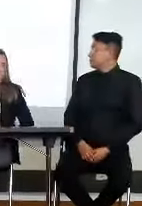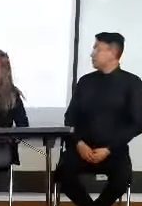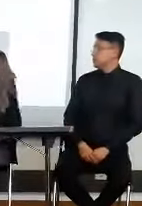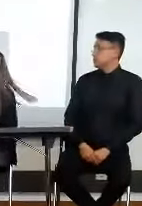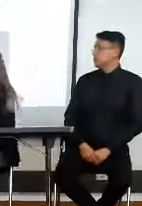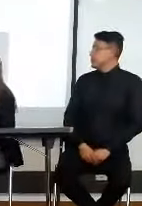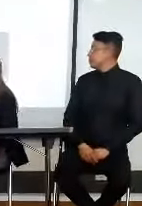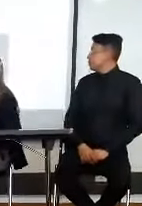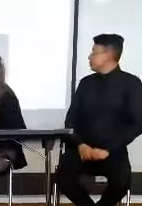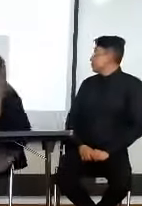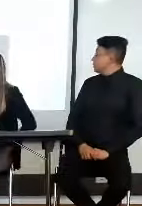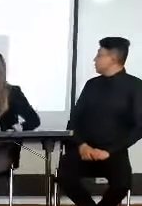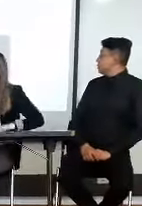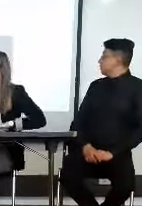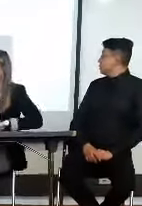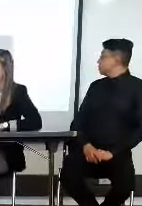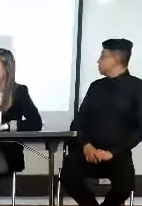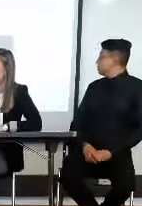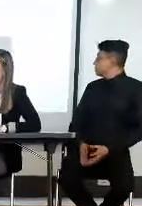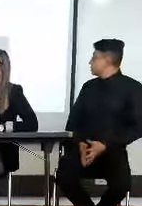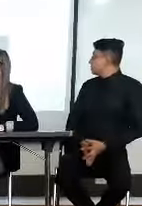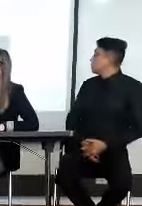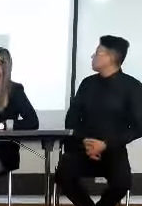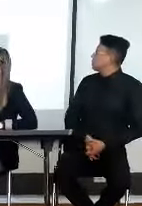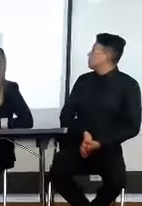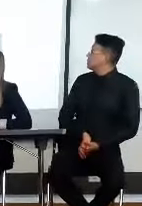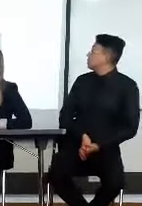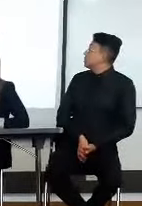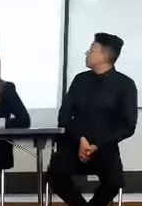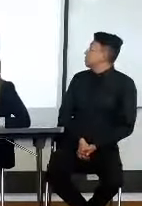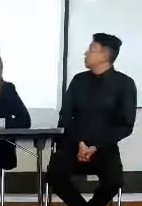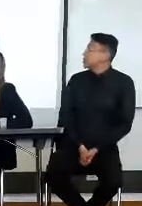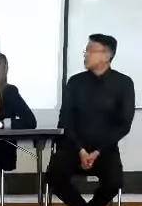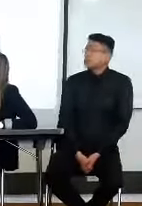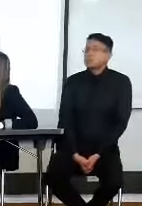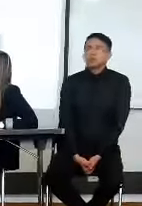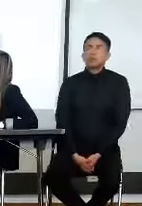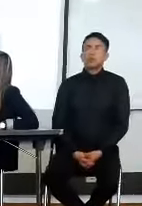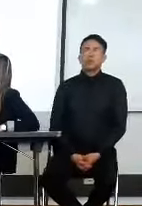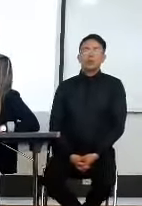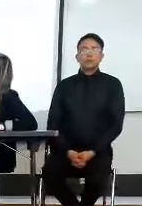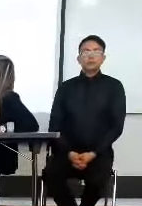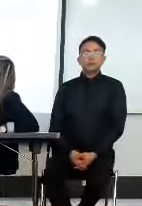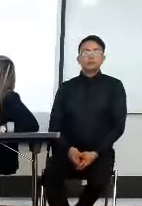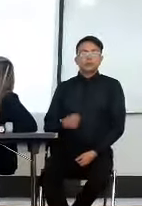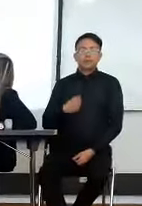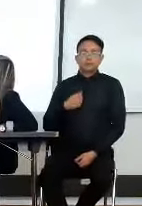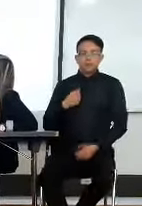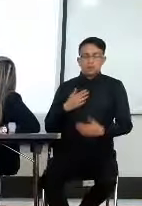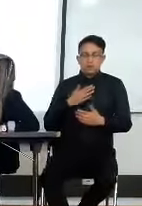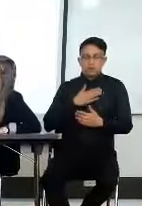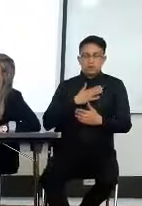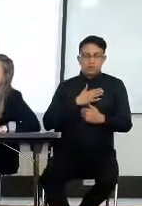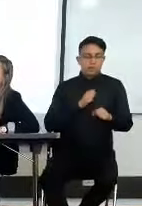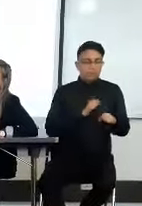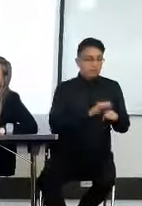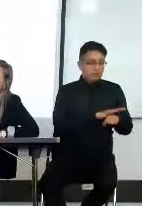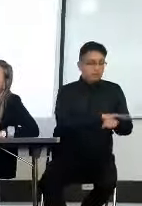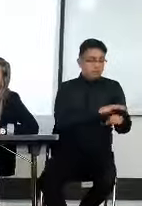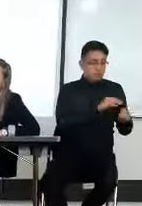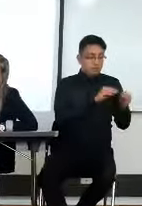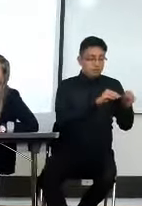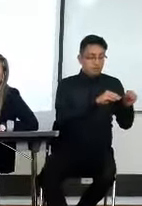¿El siguiente para qué? Dentro de nuestros ajustes en la ruta y el proceso de sensibilización con nuestros profesionales, hemos